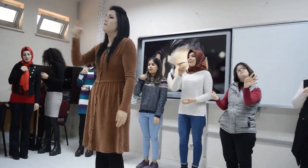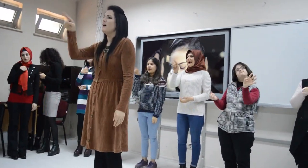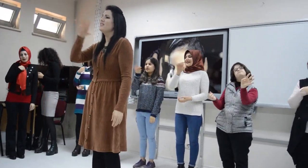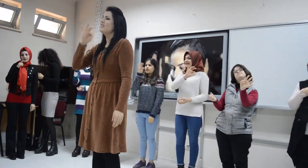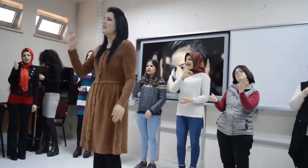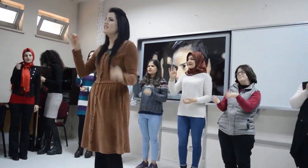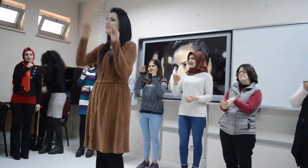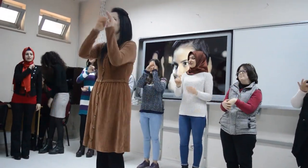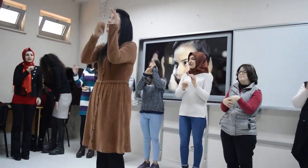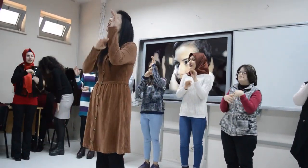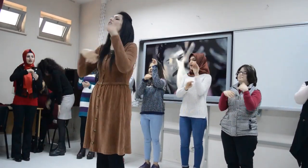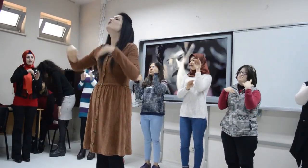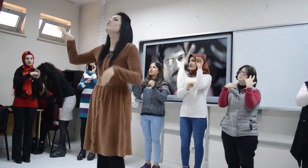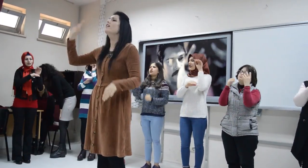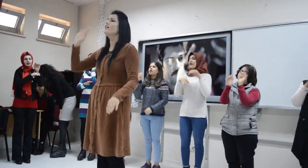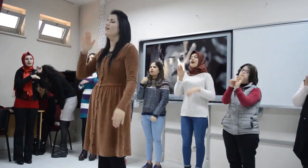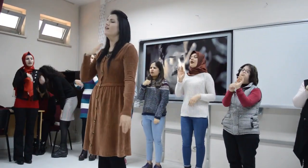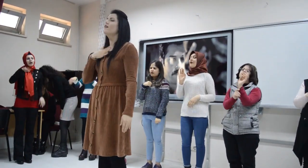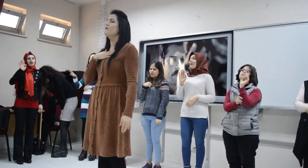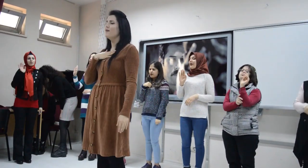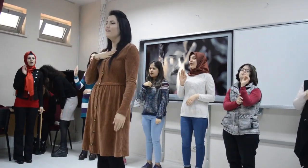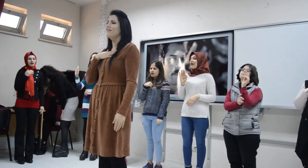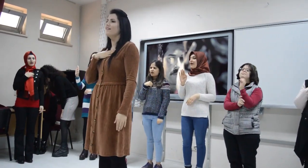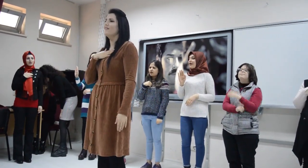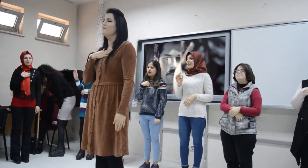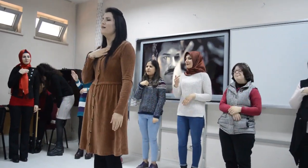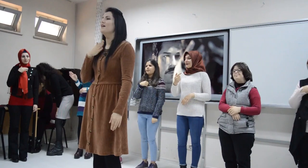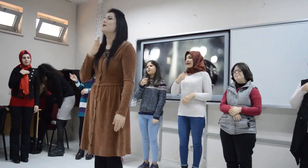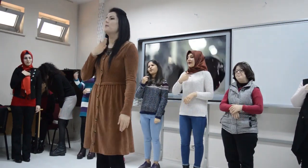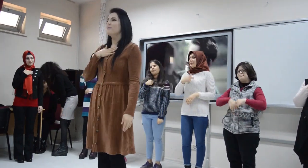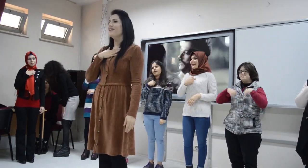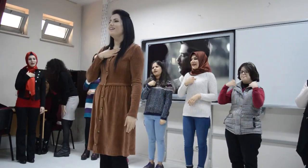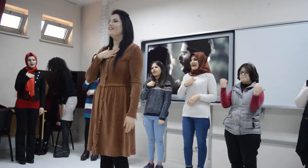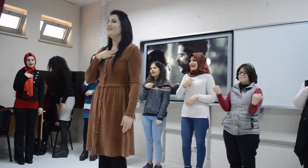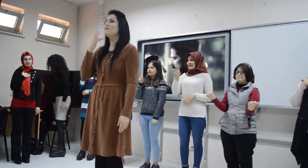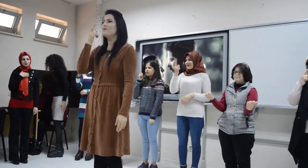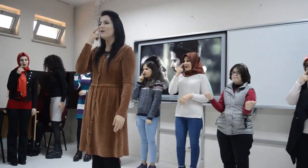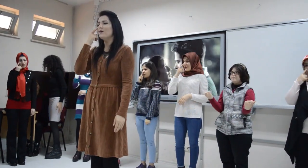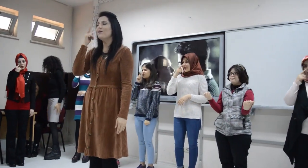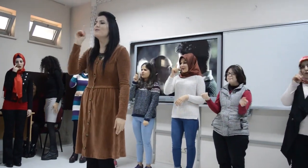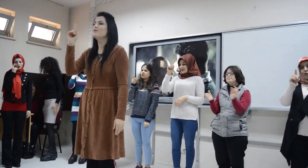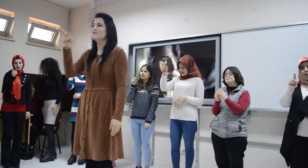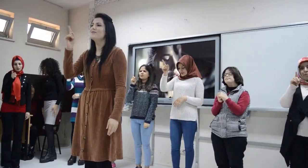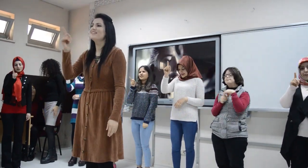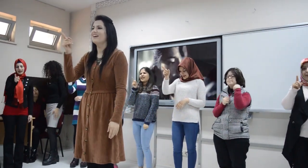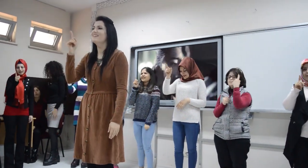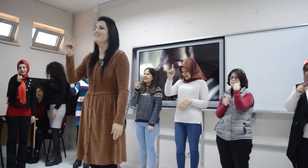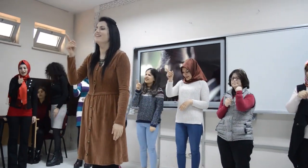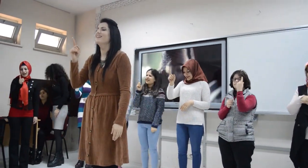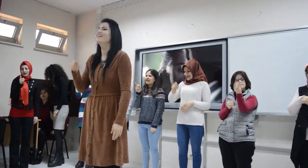ben sensin yaşanamam, benim gözüm sende.